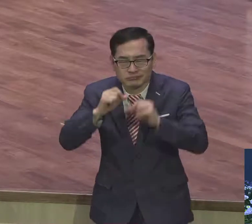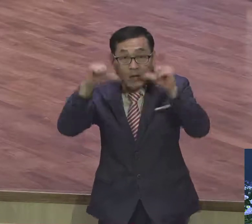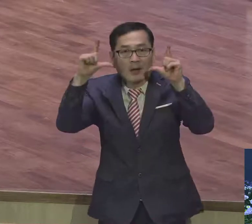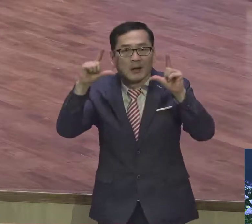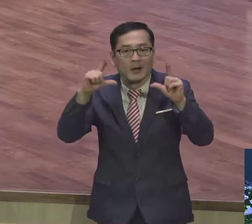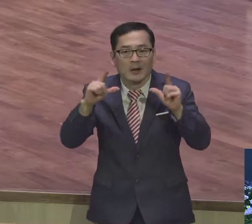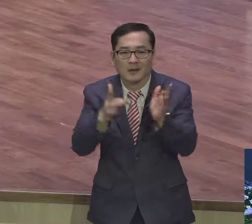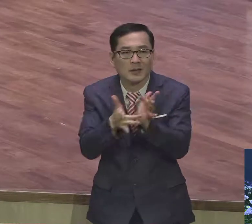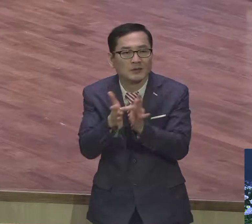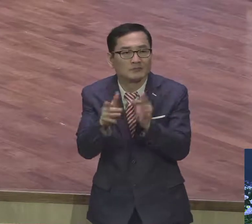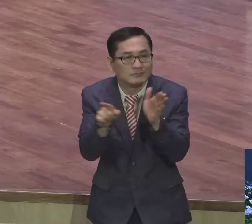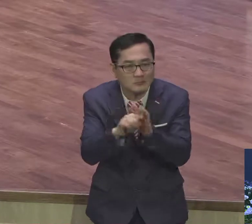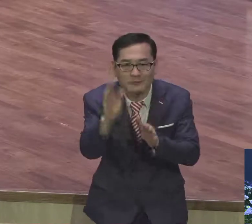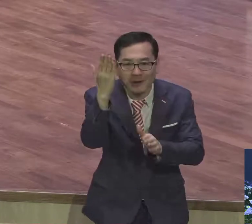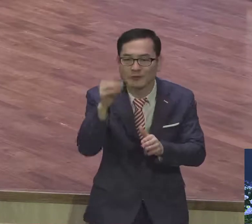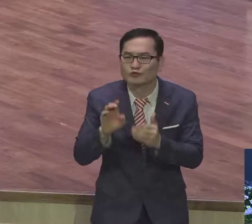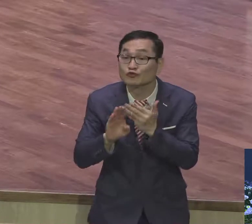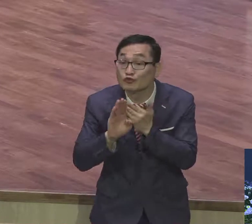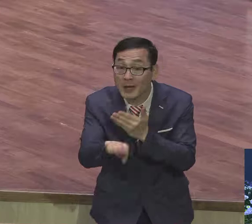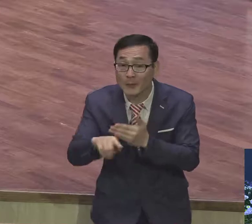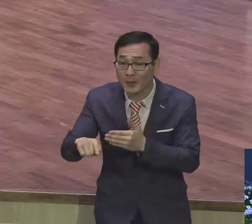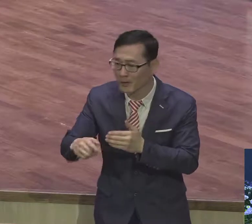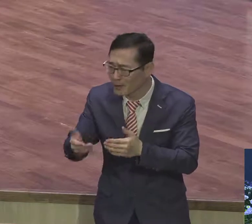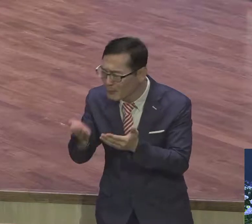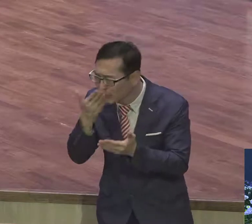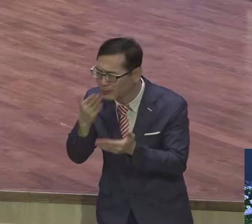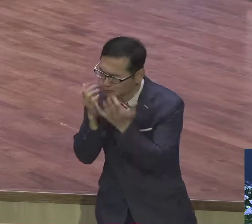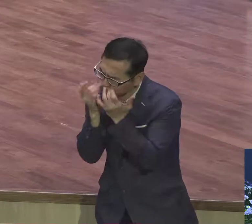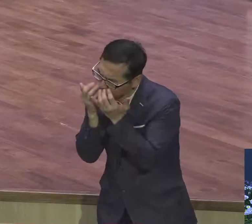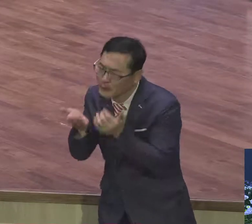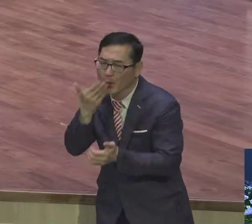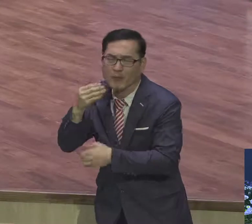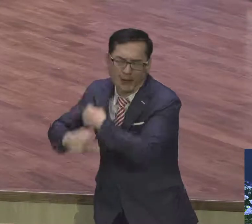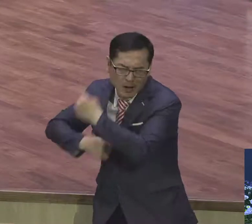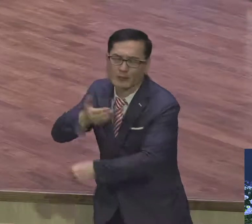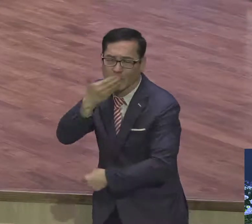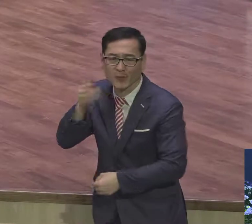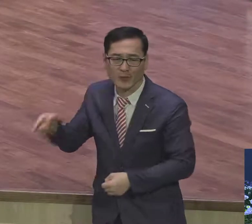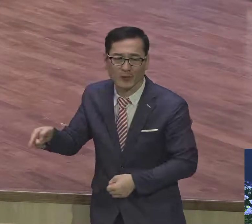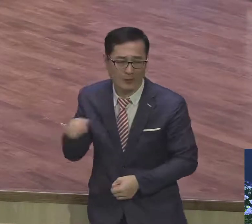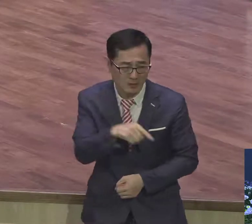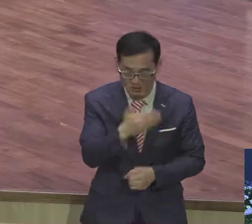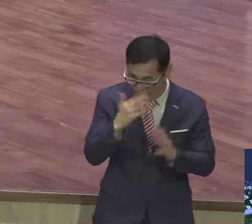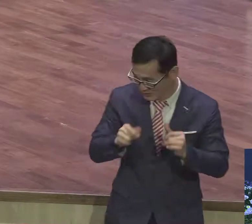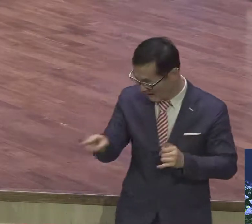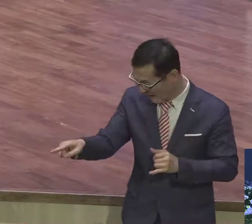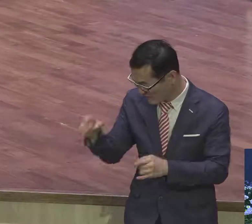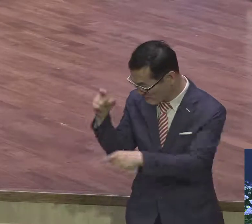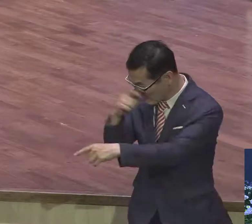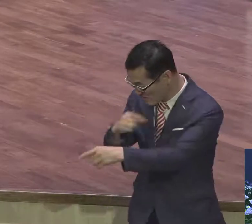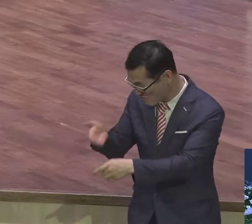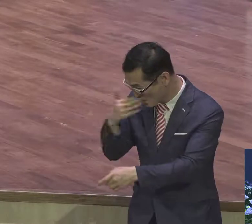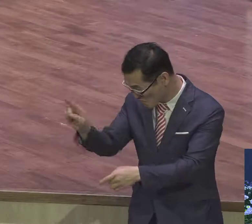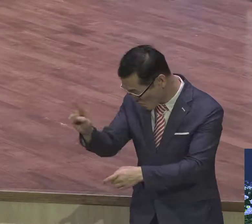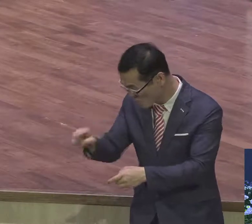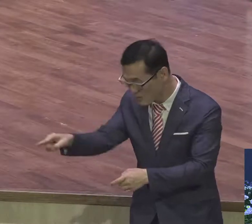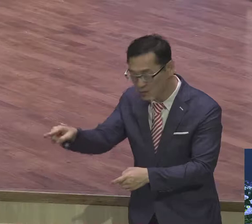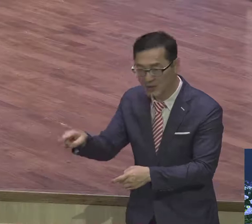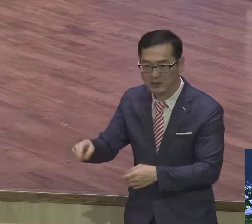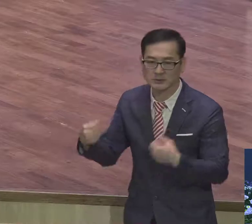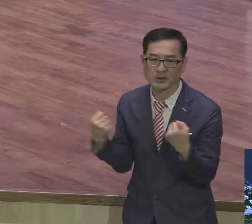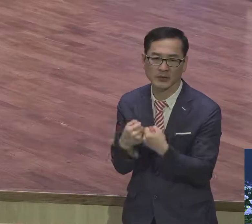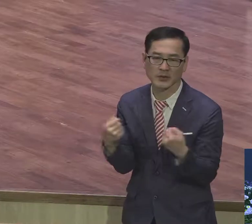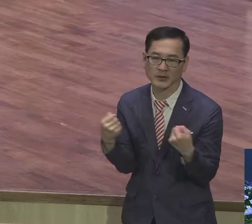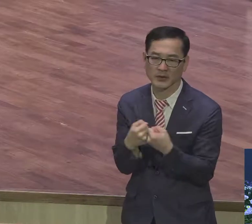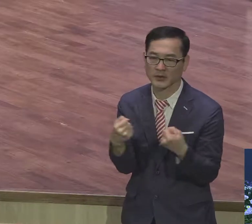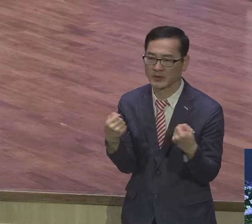자유라 아무거나 먹어도 괜찮고 유대인들하고 막 서로 갈등이 생기는 겁니다 이런 두 분의